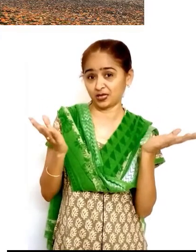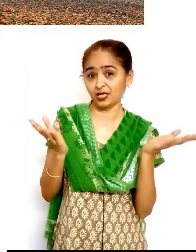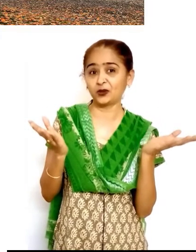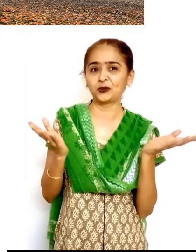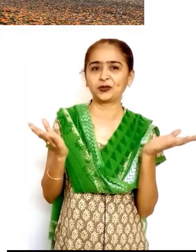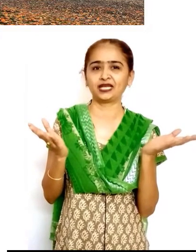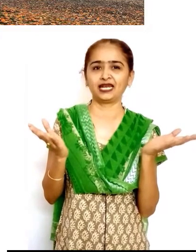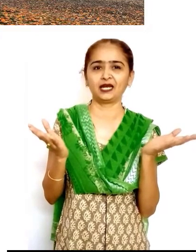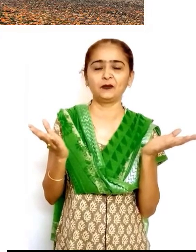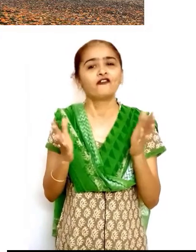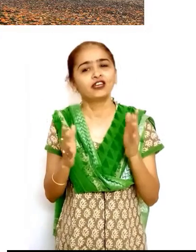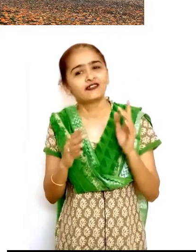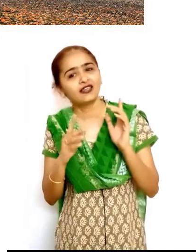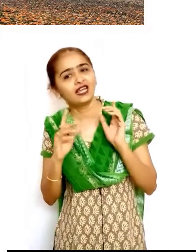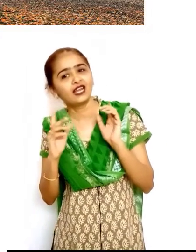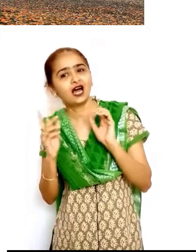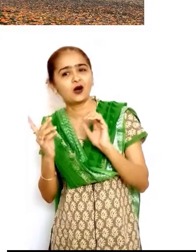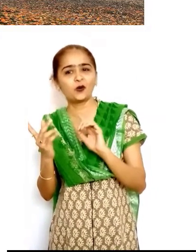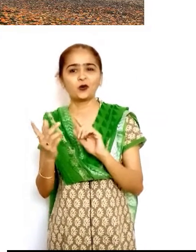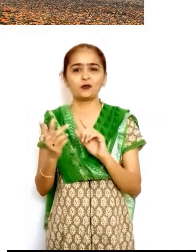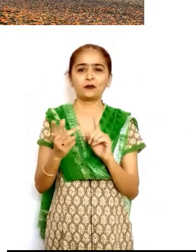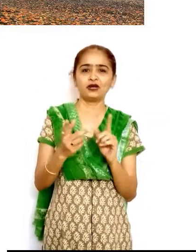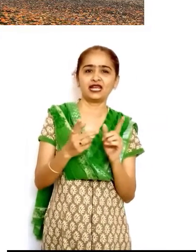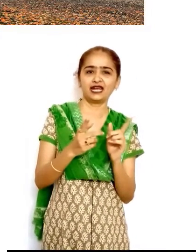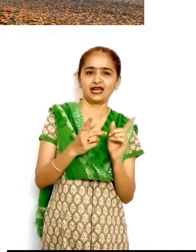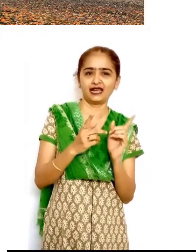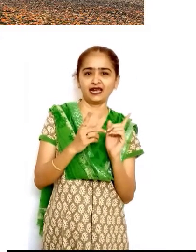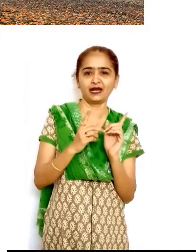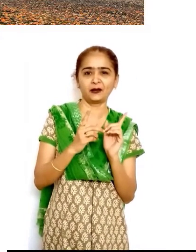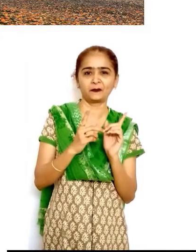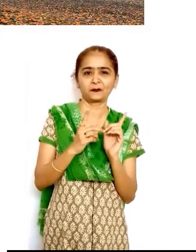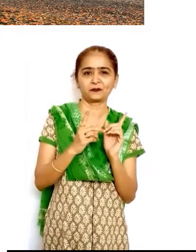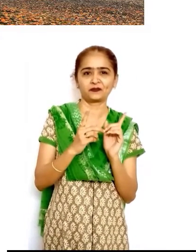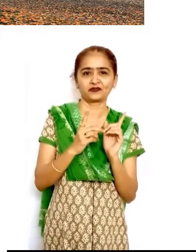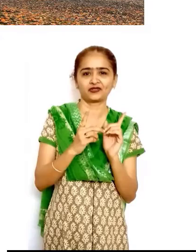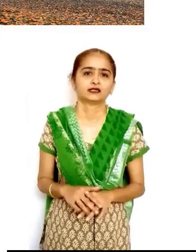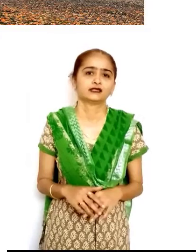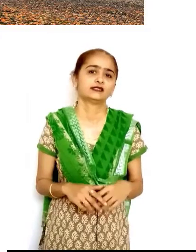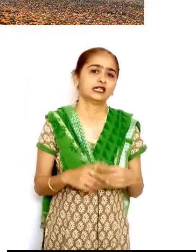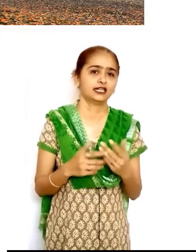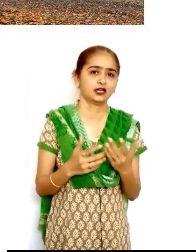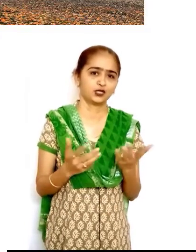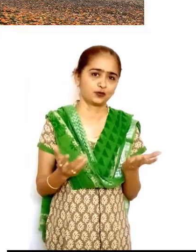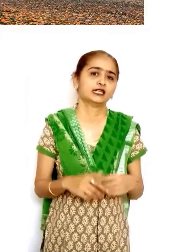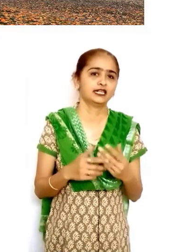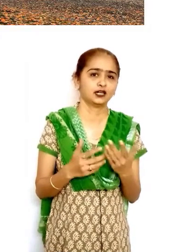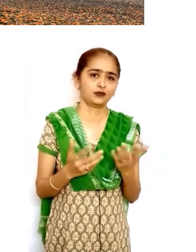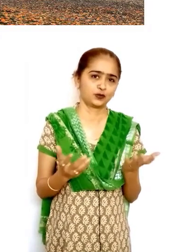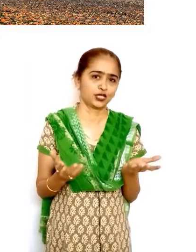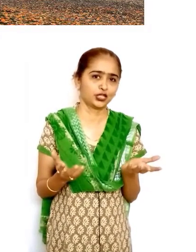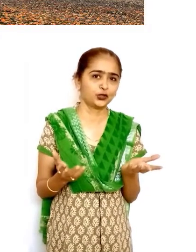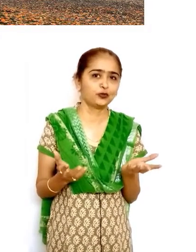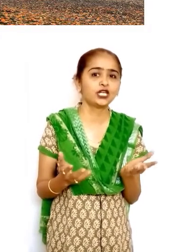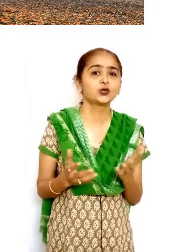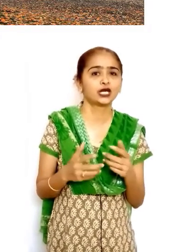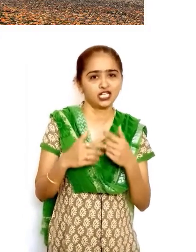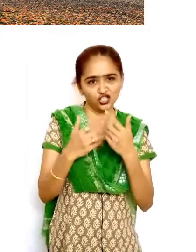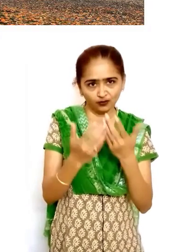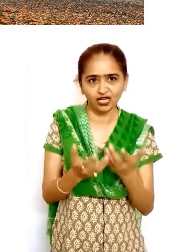प्रसन्न होते फिरते लाखों पपीहे हैं ग्रीष्म ताप खोते। चलिए हम इस पंक्तियों में जो कठिन शब्द आए